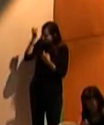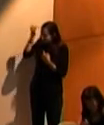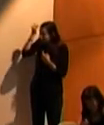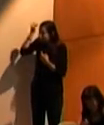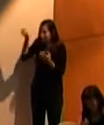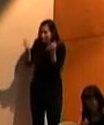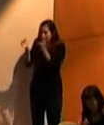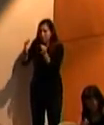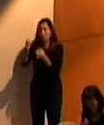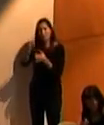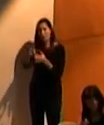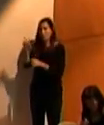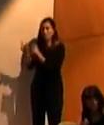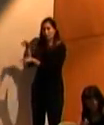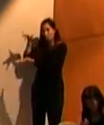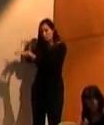les personnes concernées.